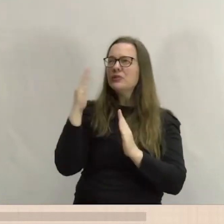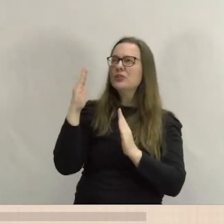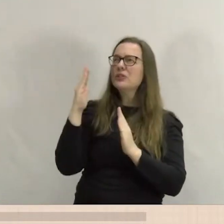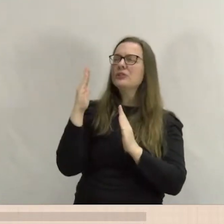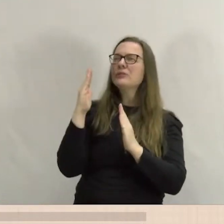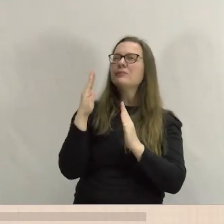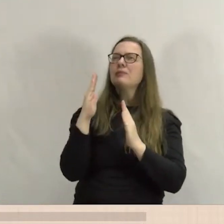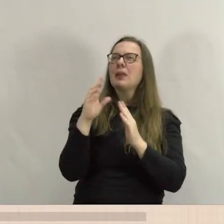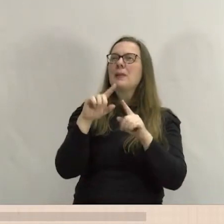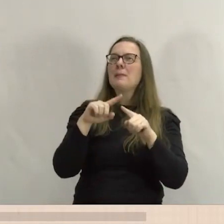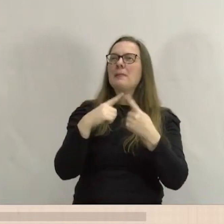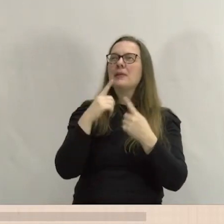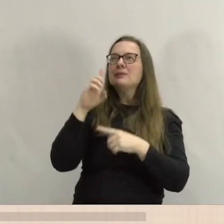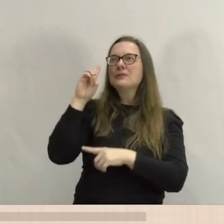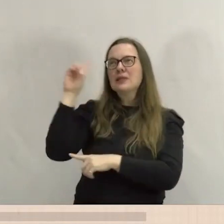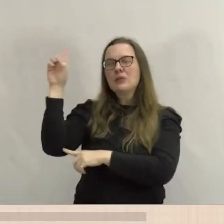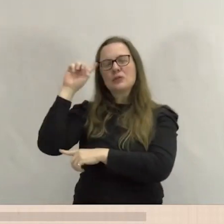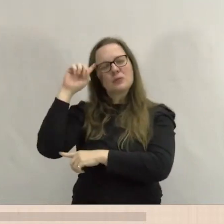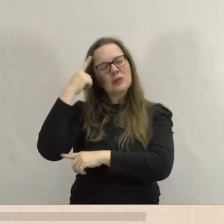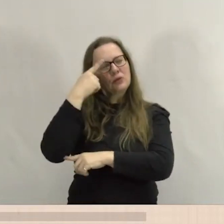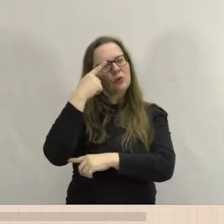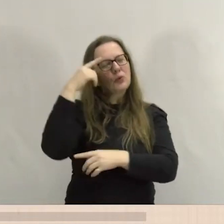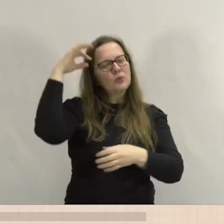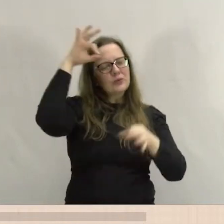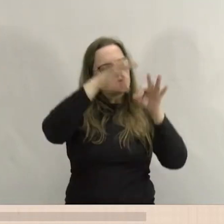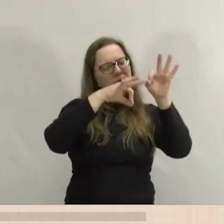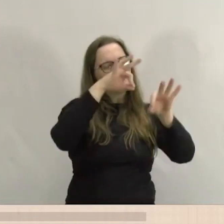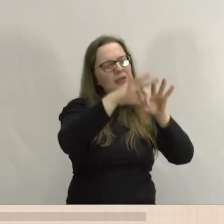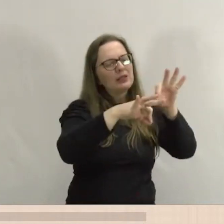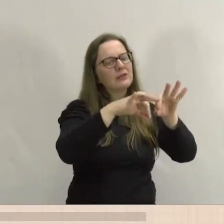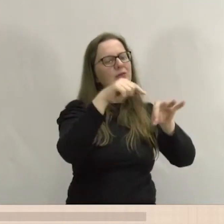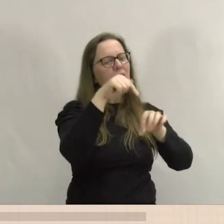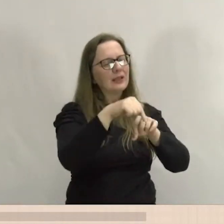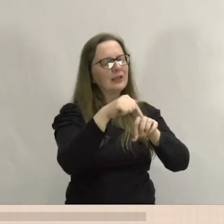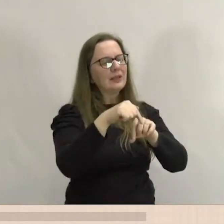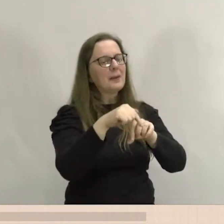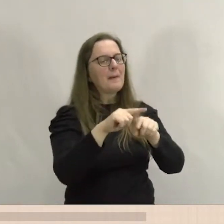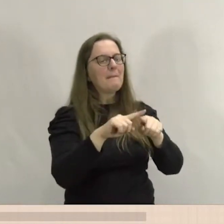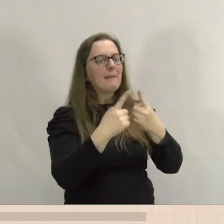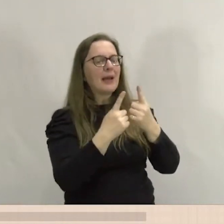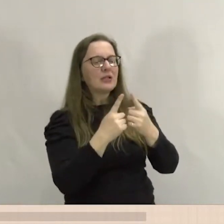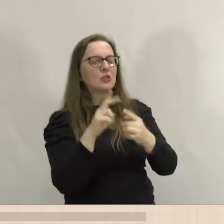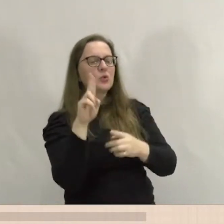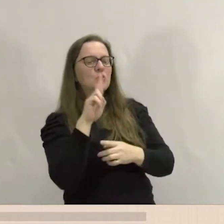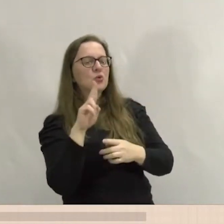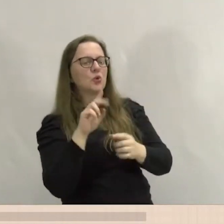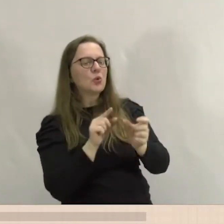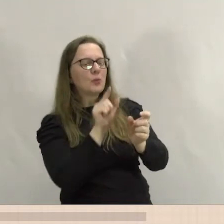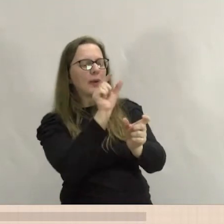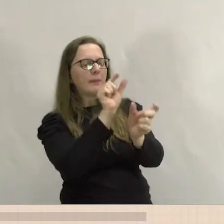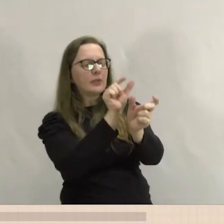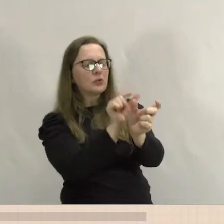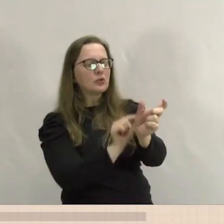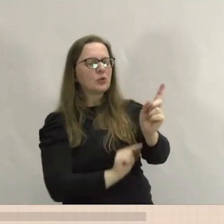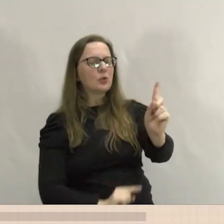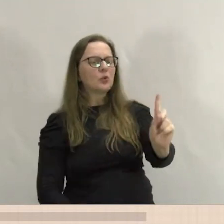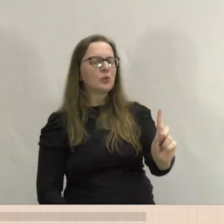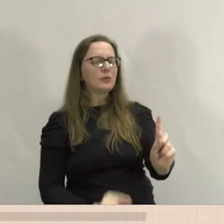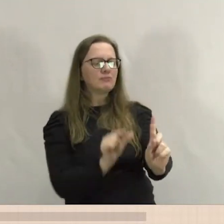tenho designado. Então o Espírito Santo sim, mas ele usa homens, designa homens para esse